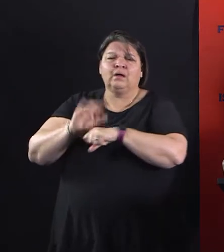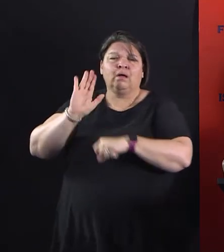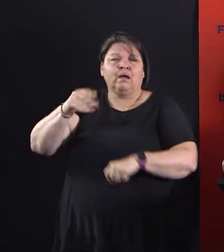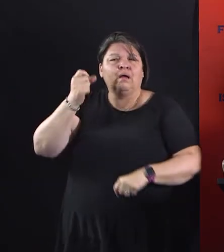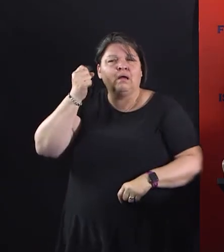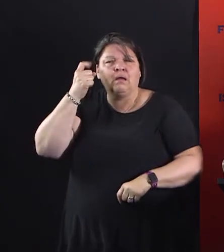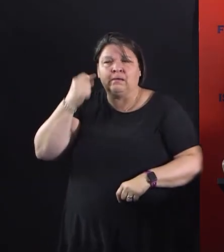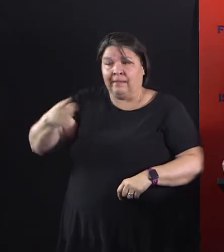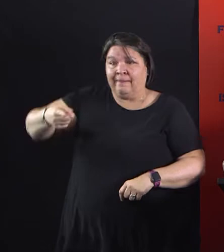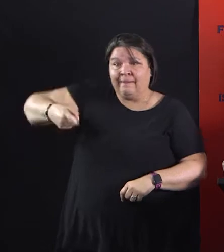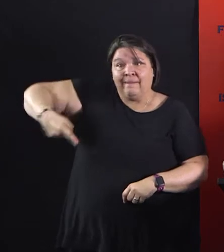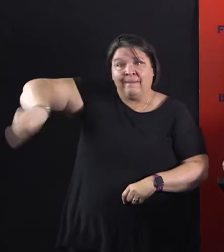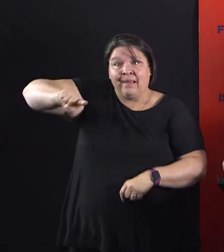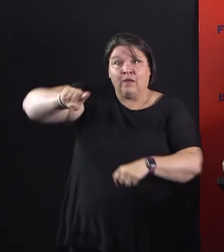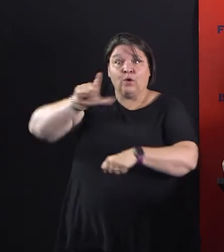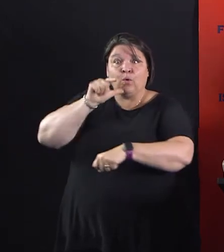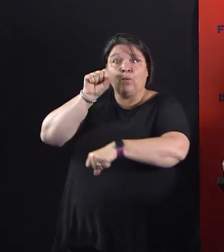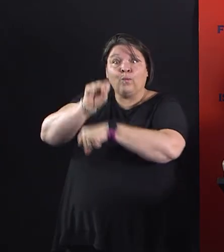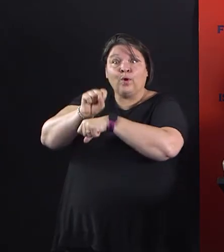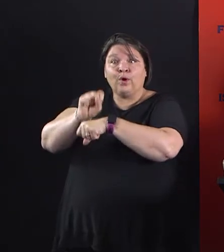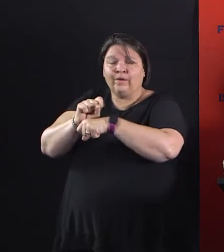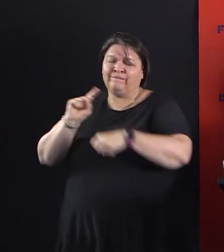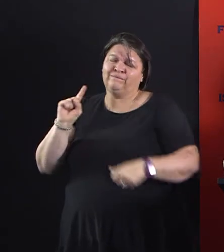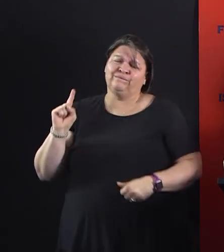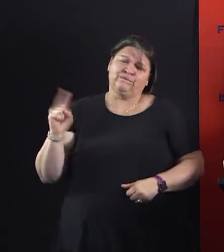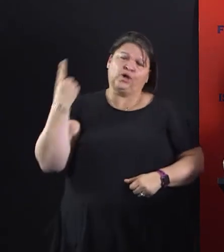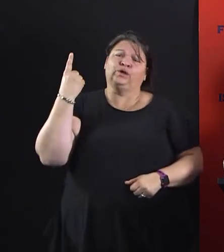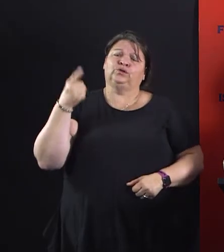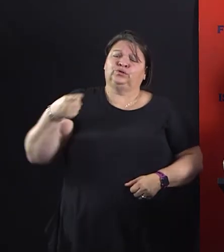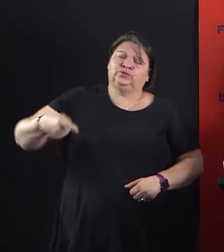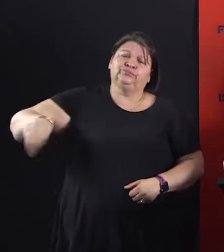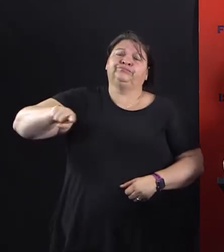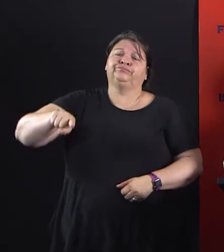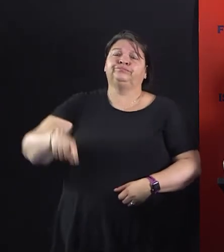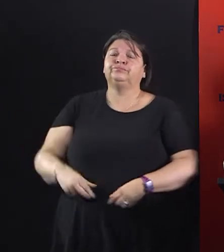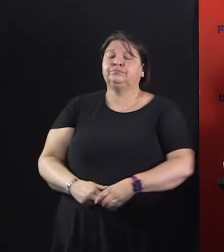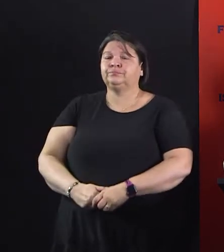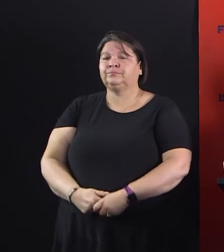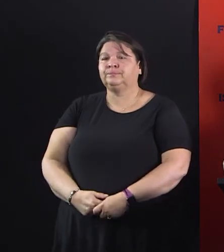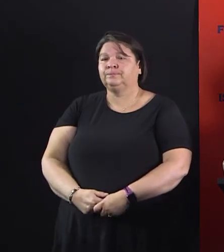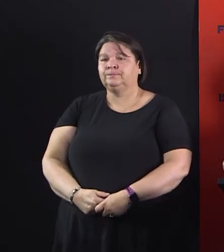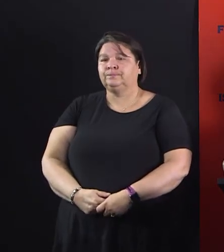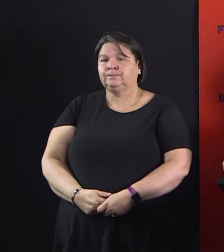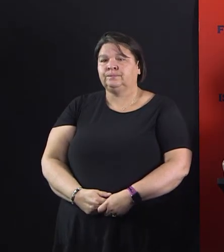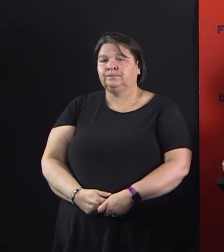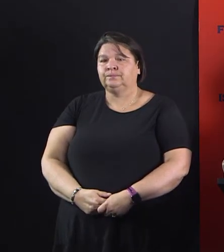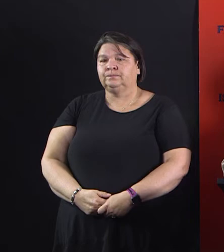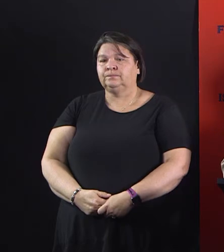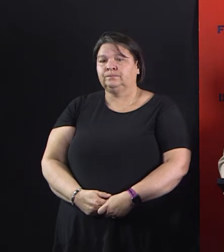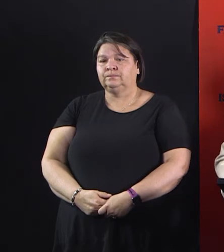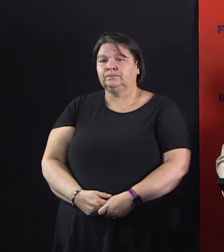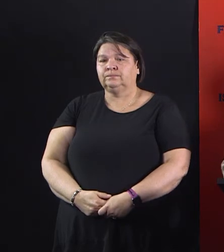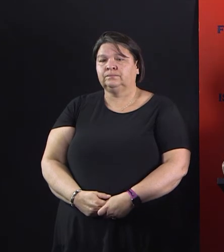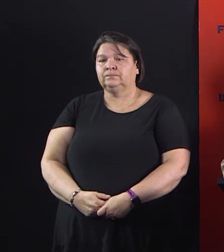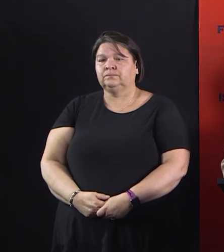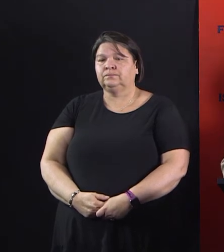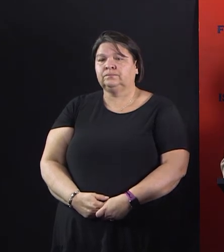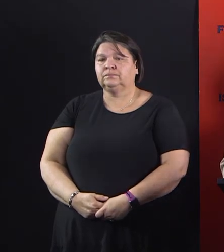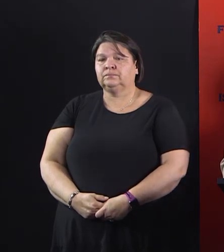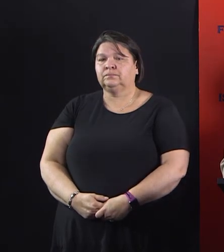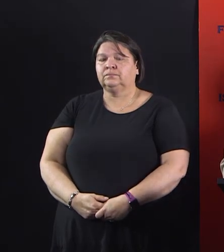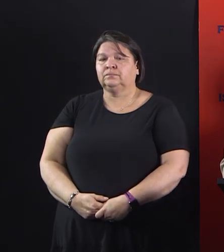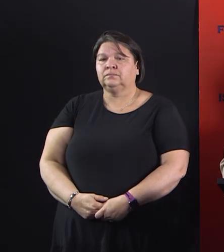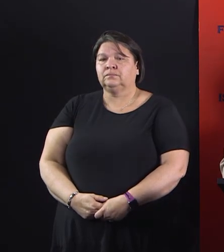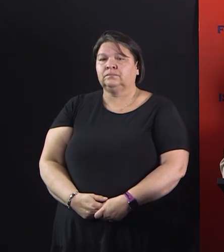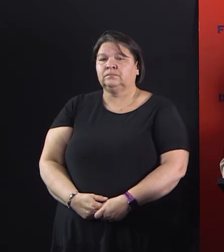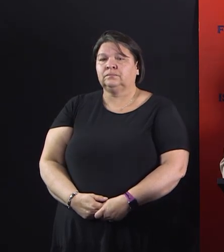estos equipos que tenemos para tomar estas pruebas vaya directamente e inicialmente a los equipos de emergencia para ellos